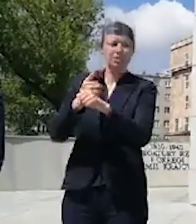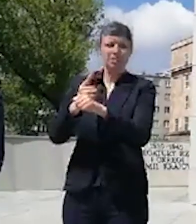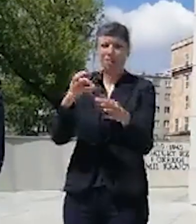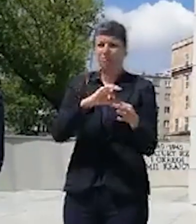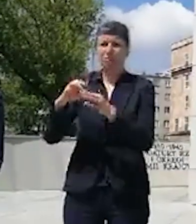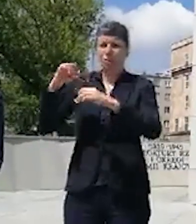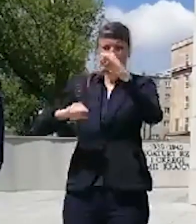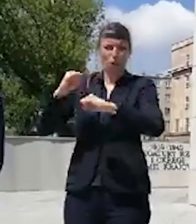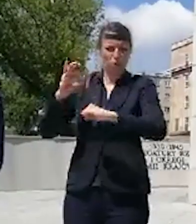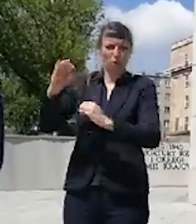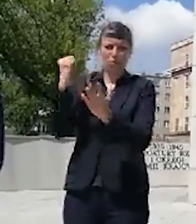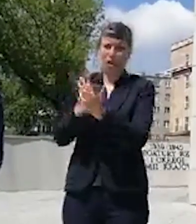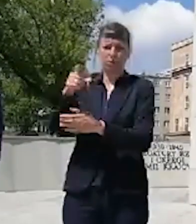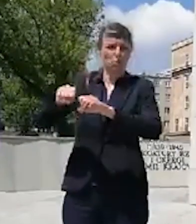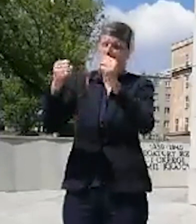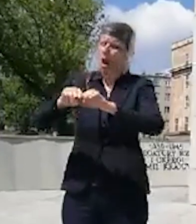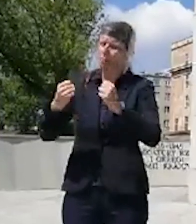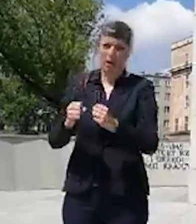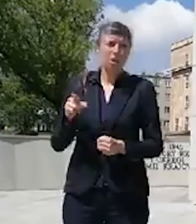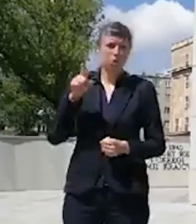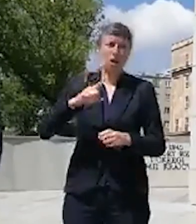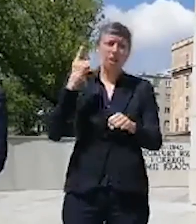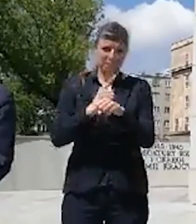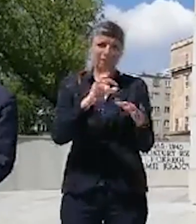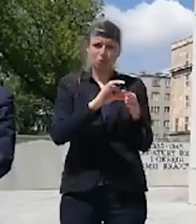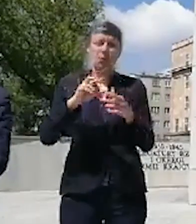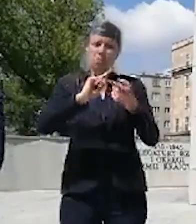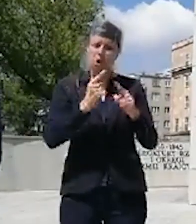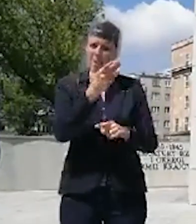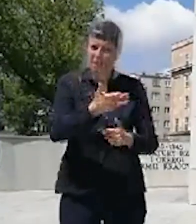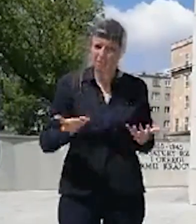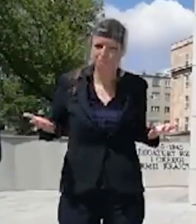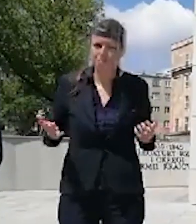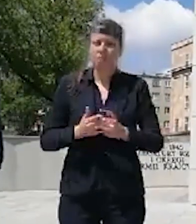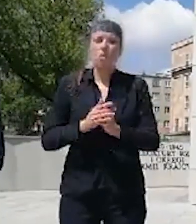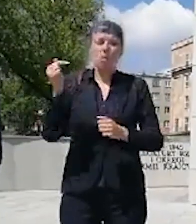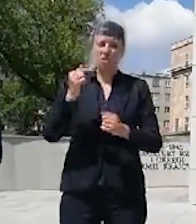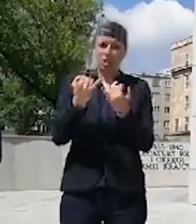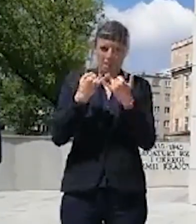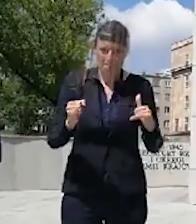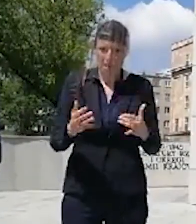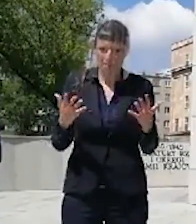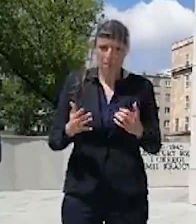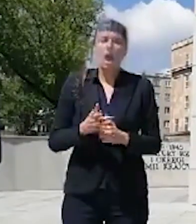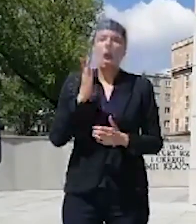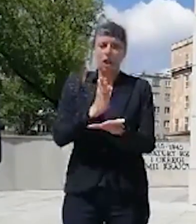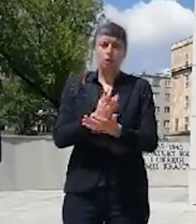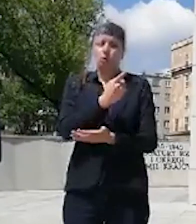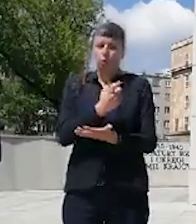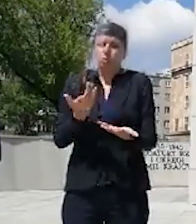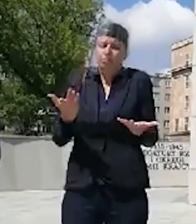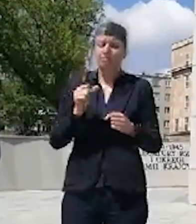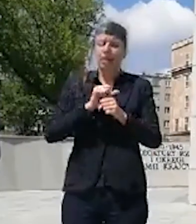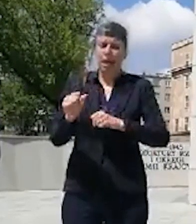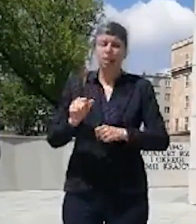To polityczna decyzja, powinna być inna, natomiast skoro to już się stało, to zadaniem prezydenta jako strażnika konstytucji i